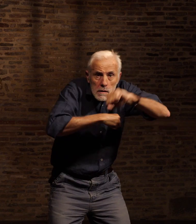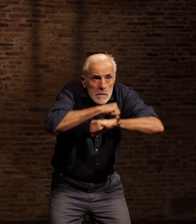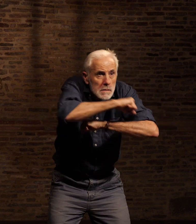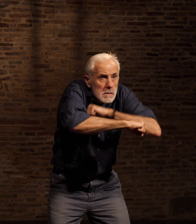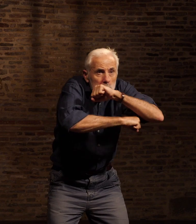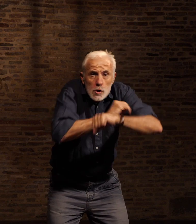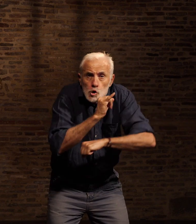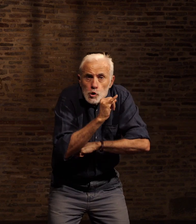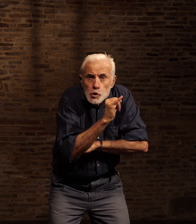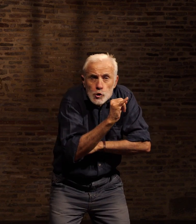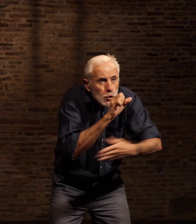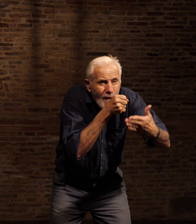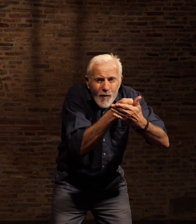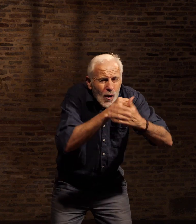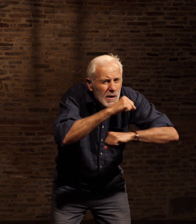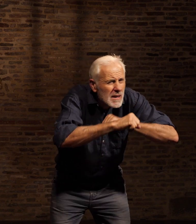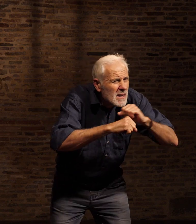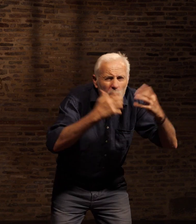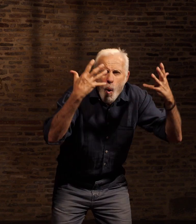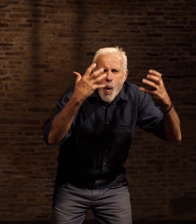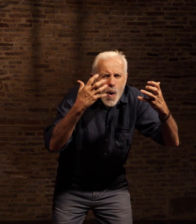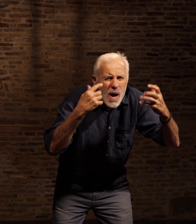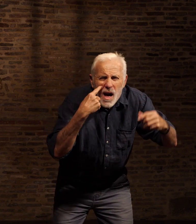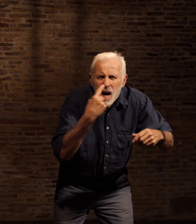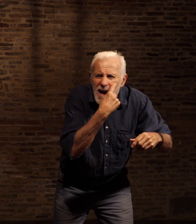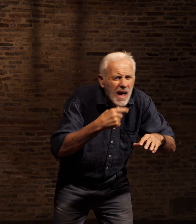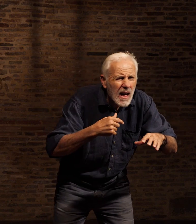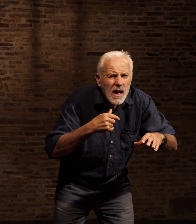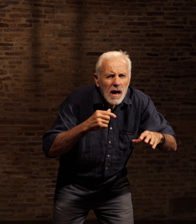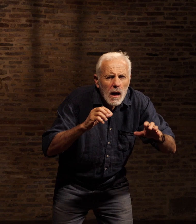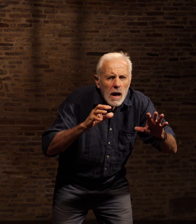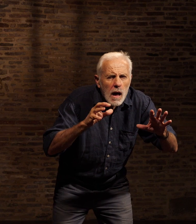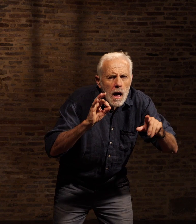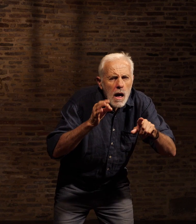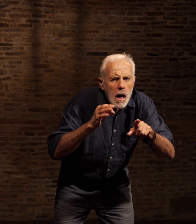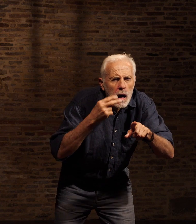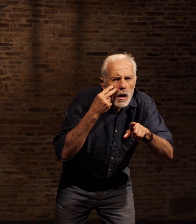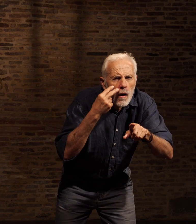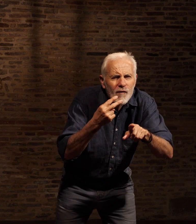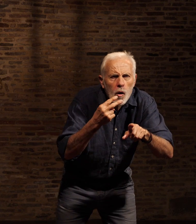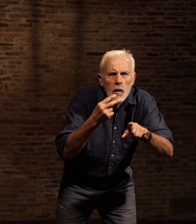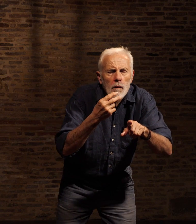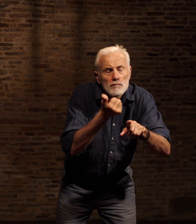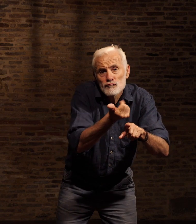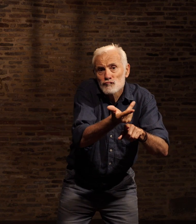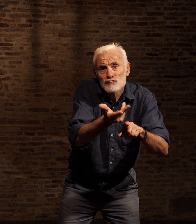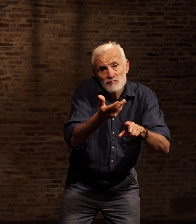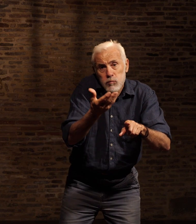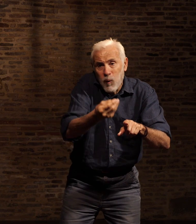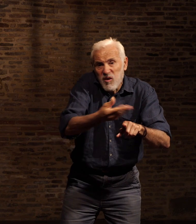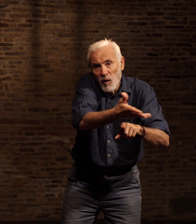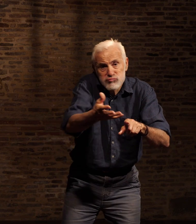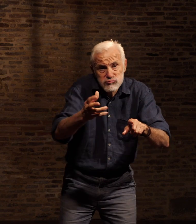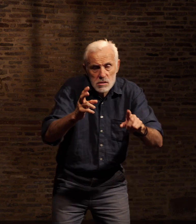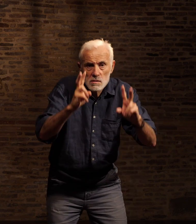une fois mes yeux se sont habitués à l'obscurité j'ai vu plusieurs gamins attroupés autour d'un